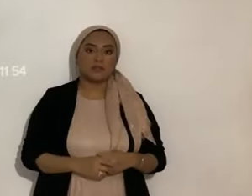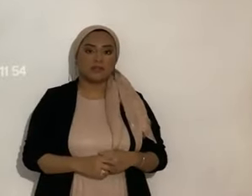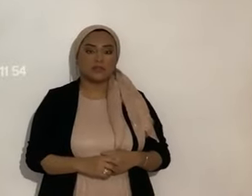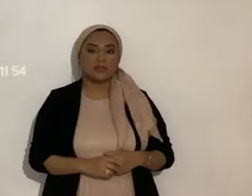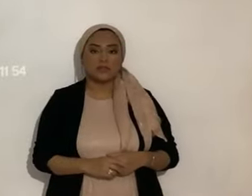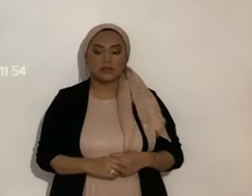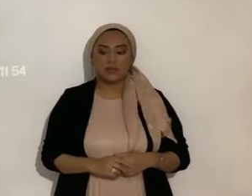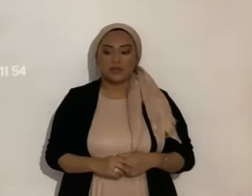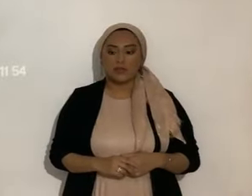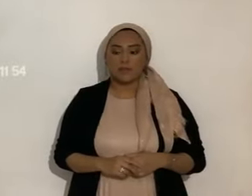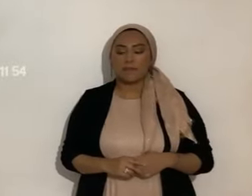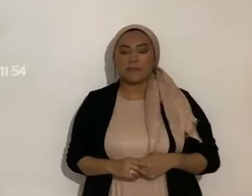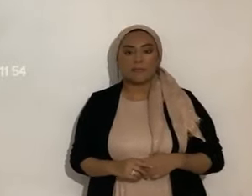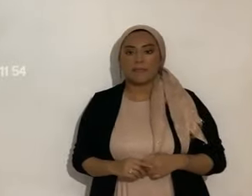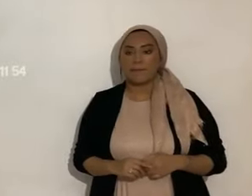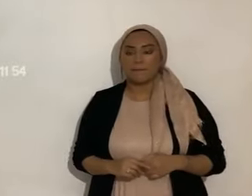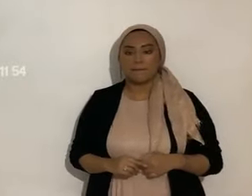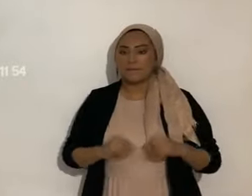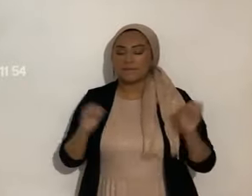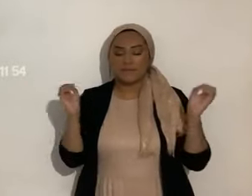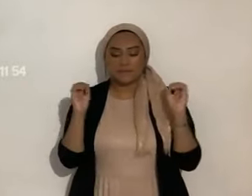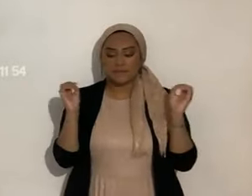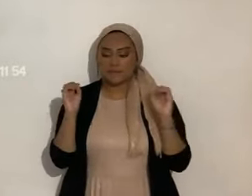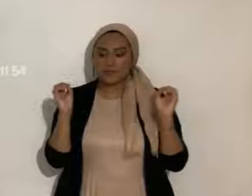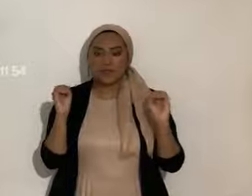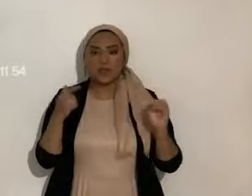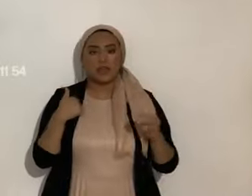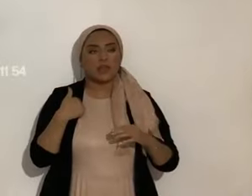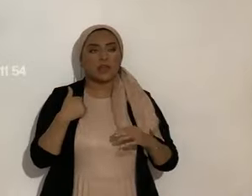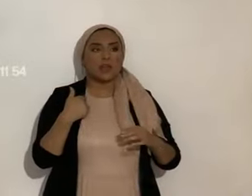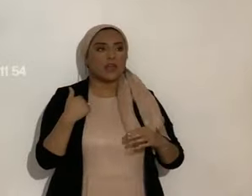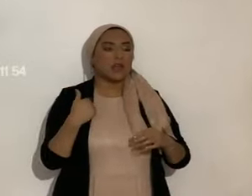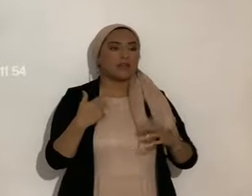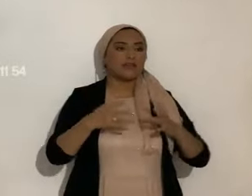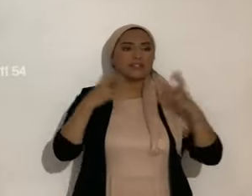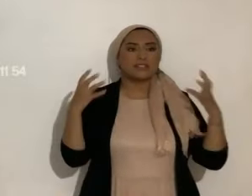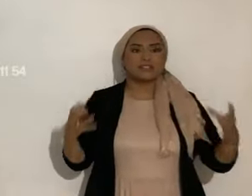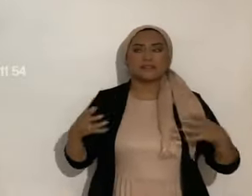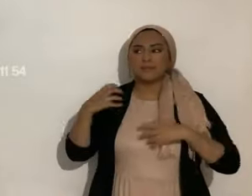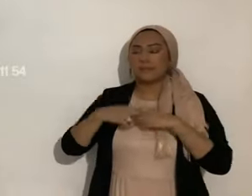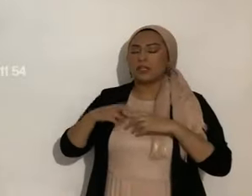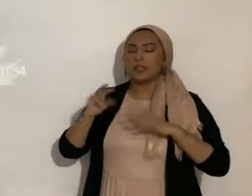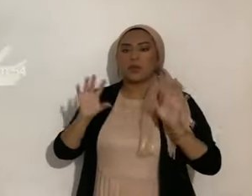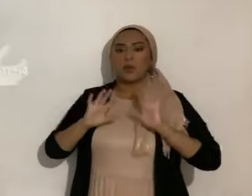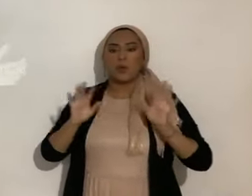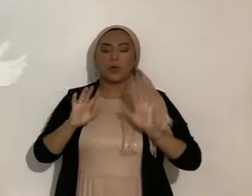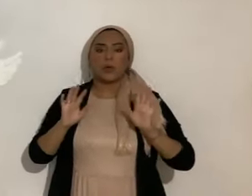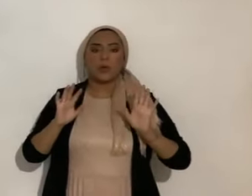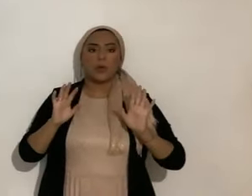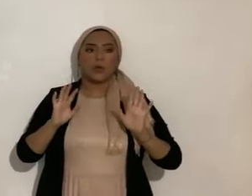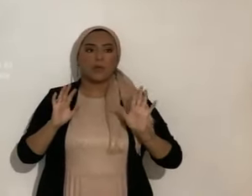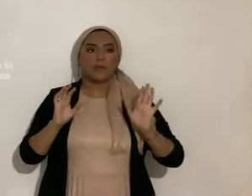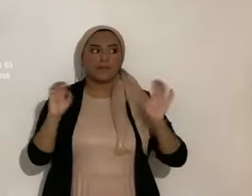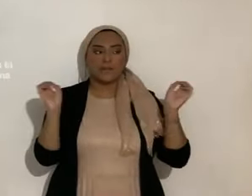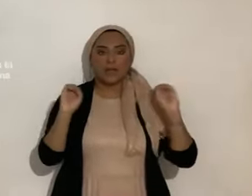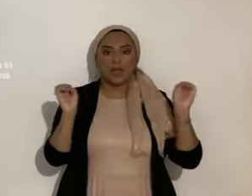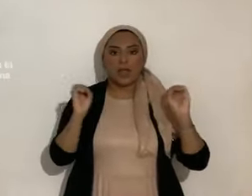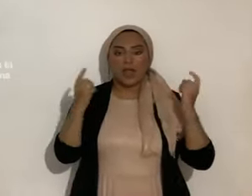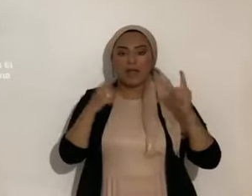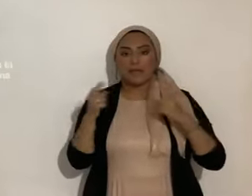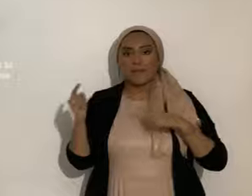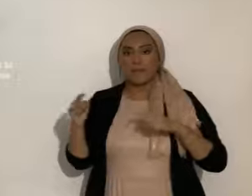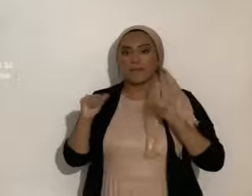bien. Entonces, nada de que ya no aguanto la presión y que eso, porque no está pasando nada, bendito